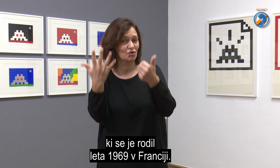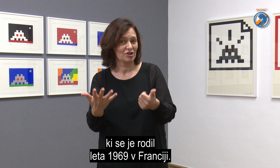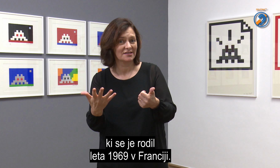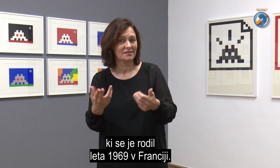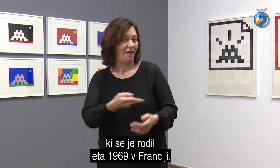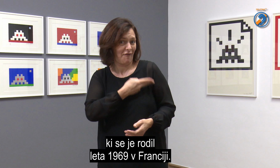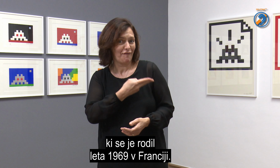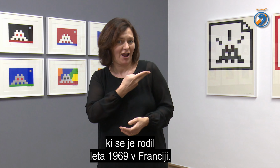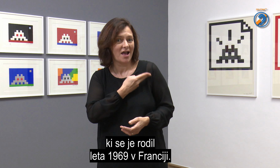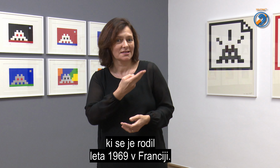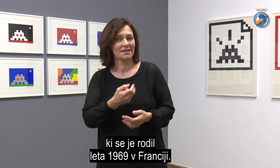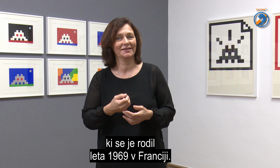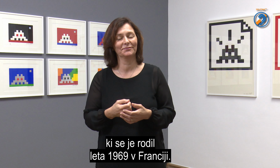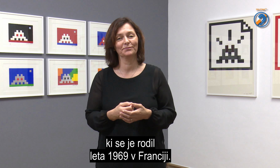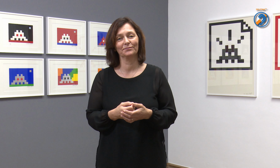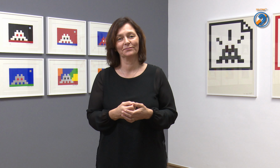1969 v Franciji.